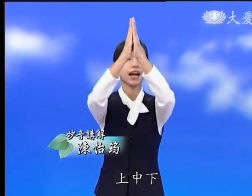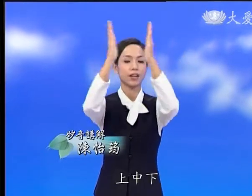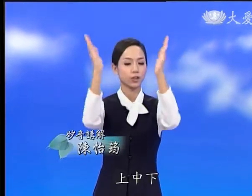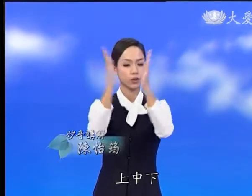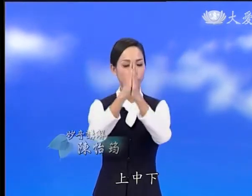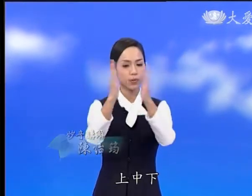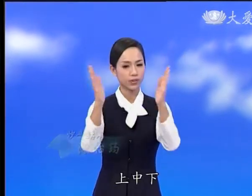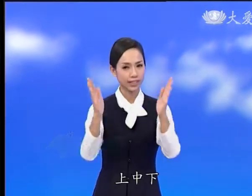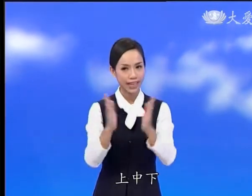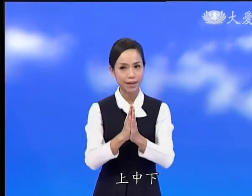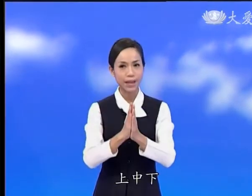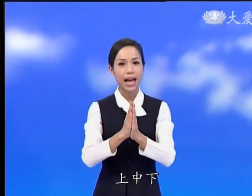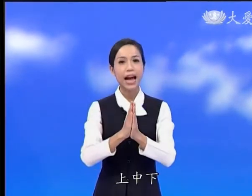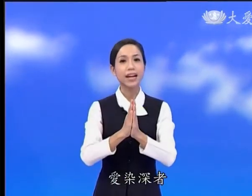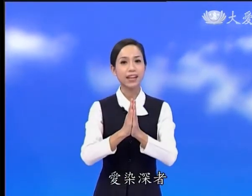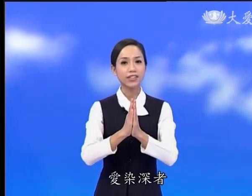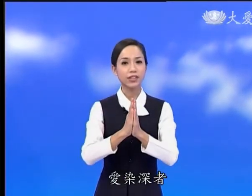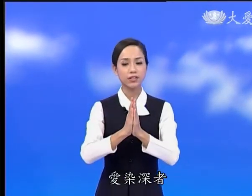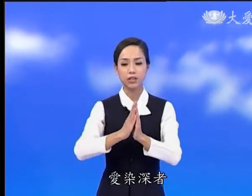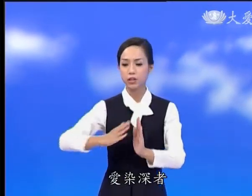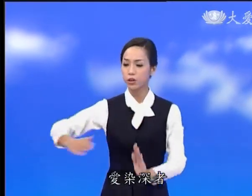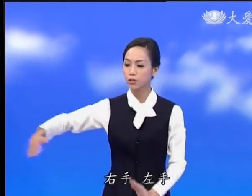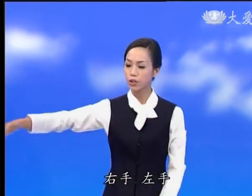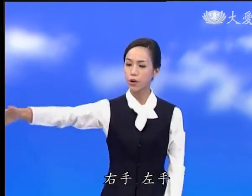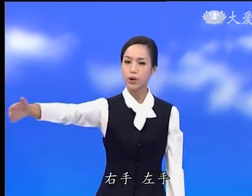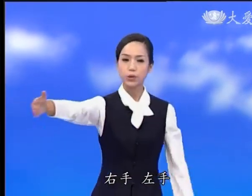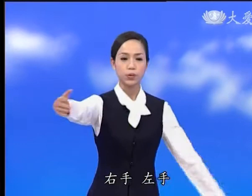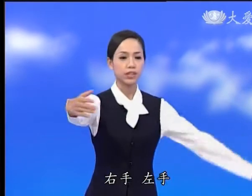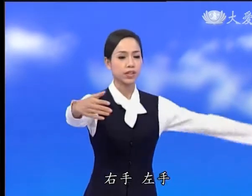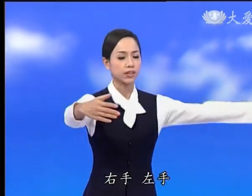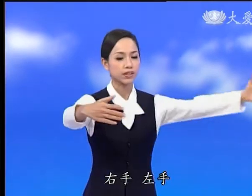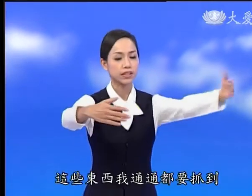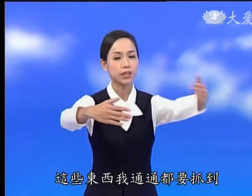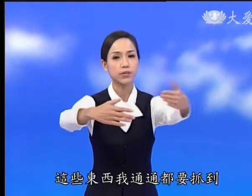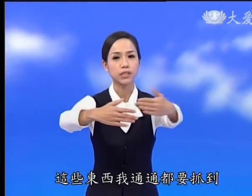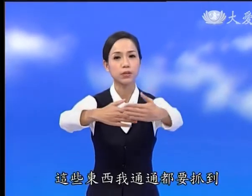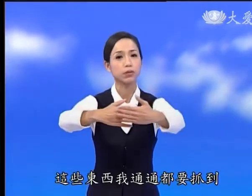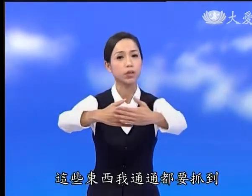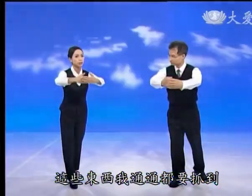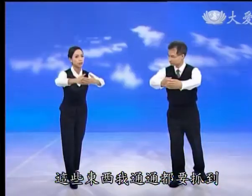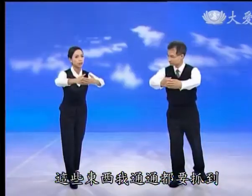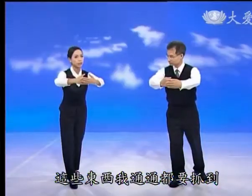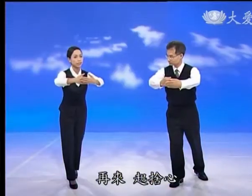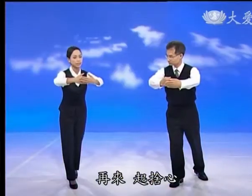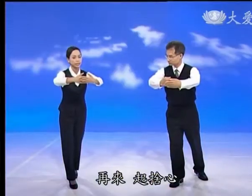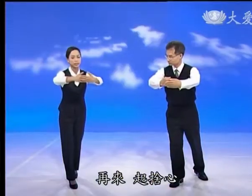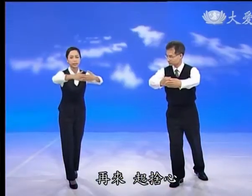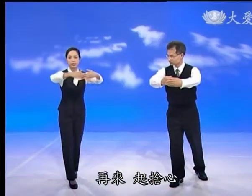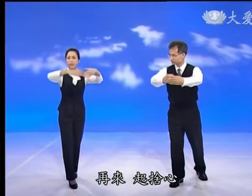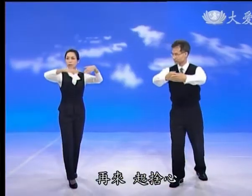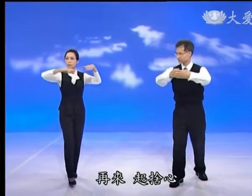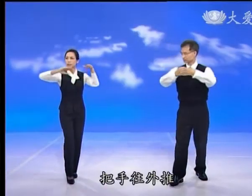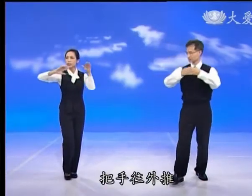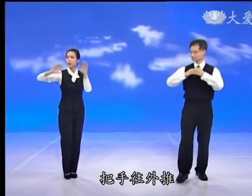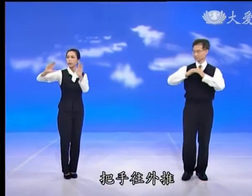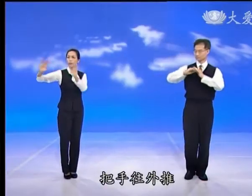上中下。爱染深者右手左手，这些东西我通通要抓到。现在起舍心，把手往外